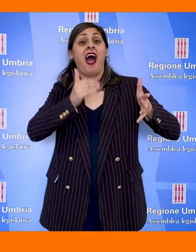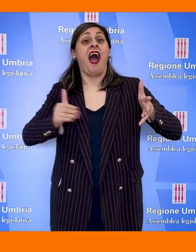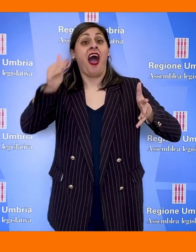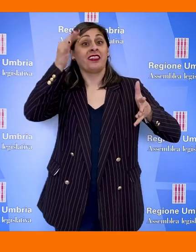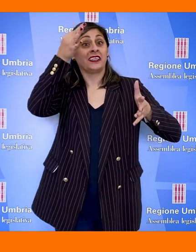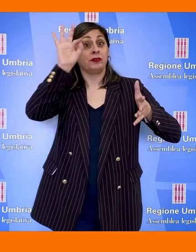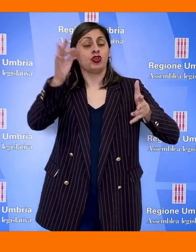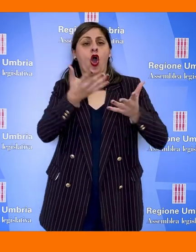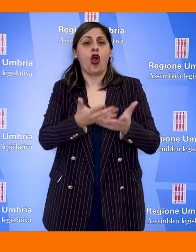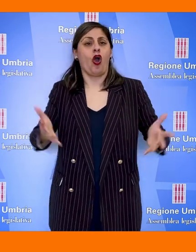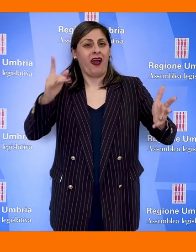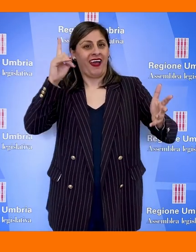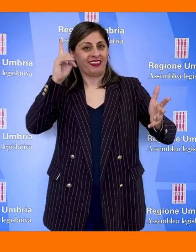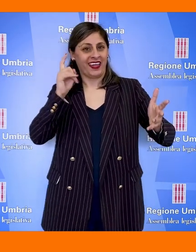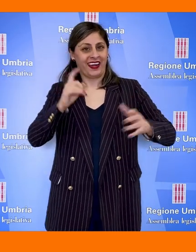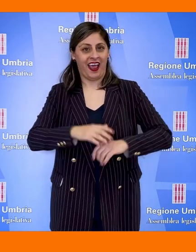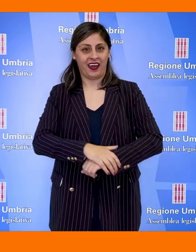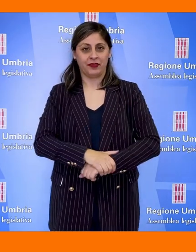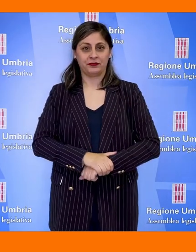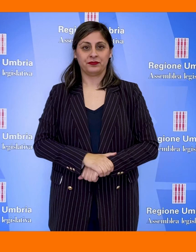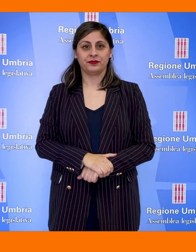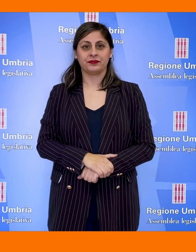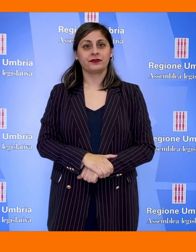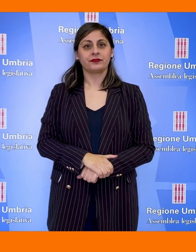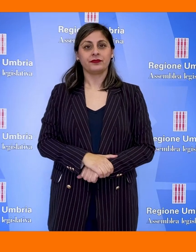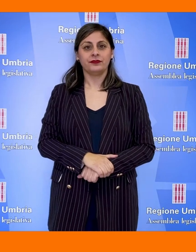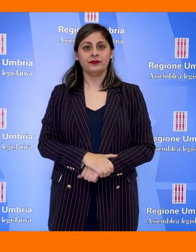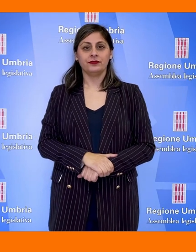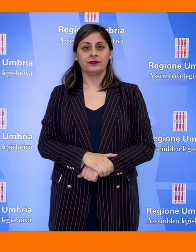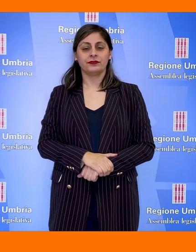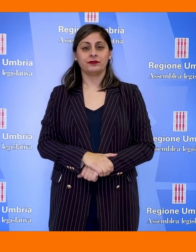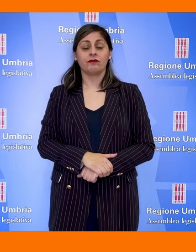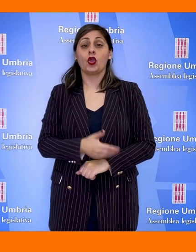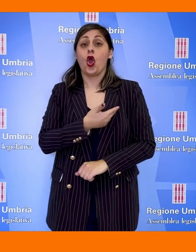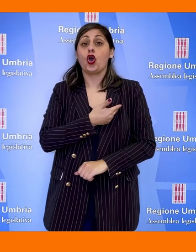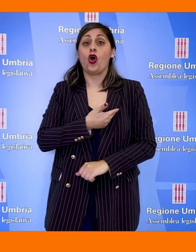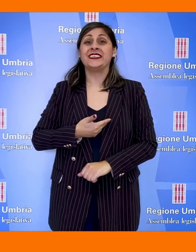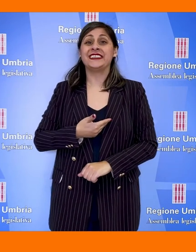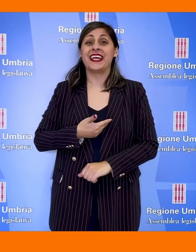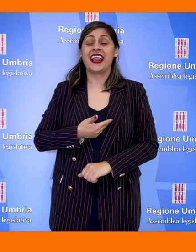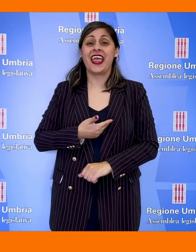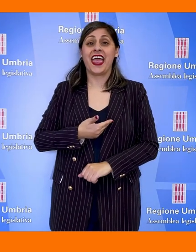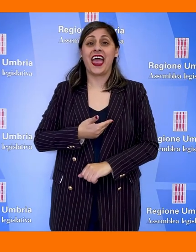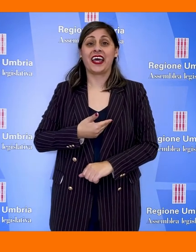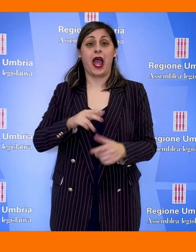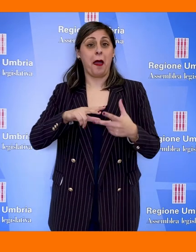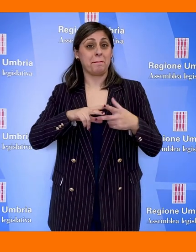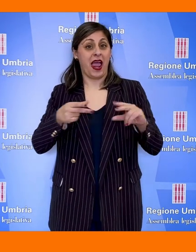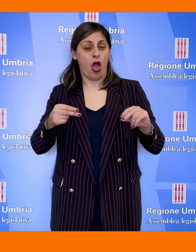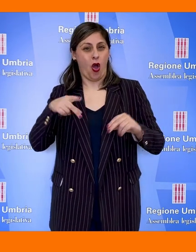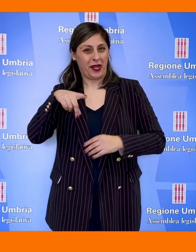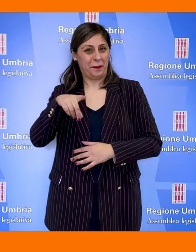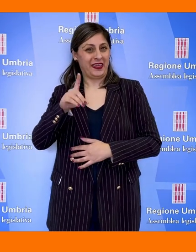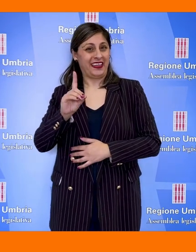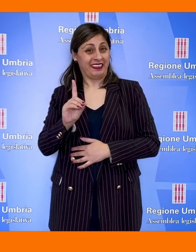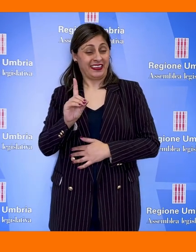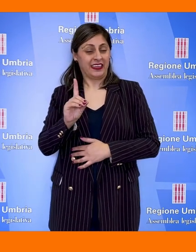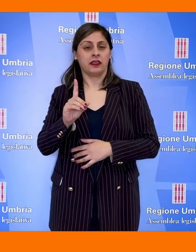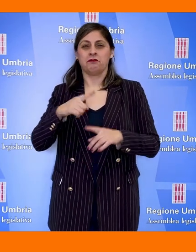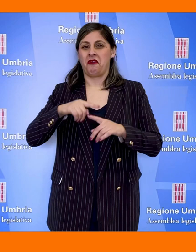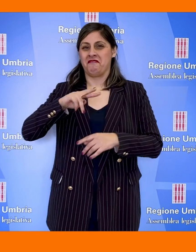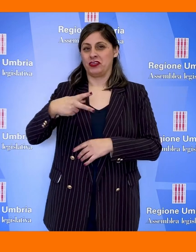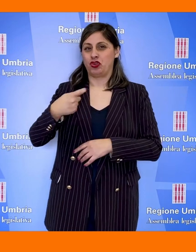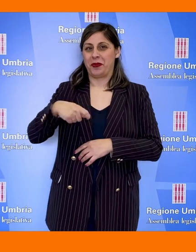nuovo ospedale ad alta specialità della Conca Ternana. La consigliera Simona Meloni,